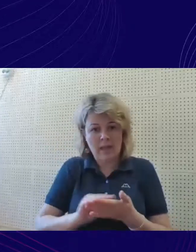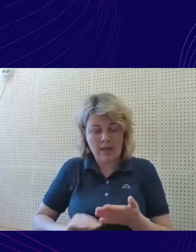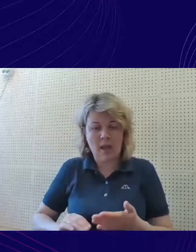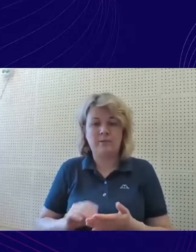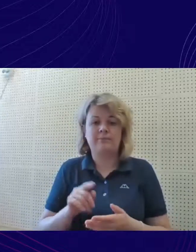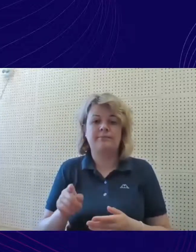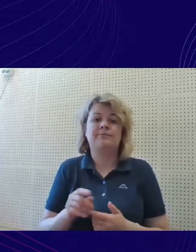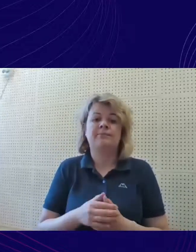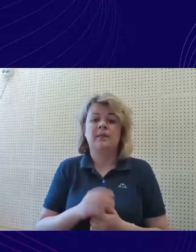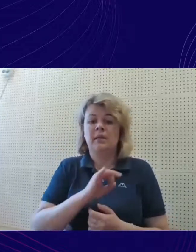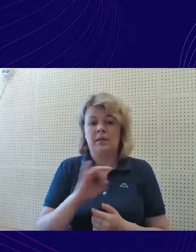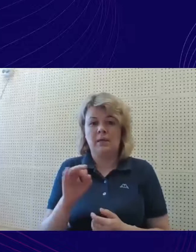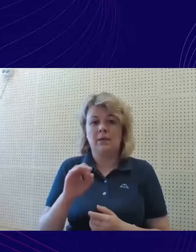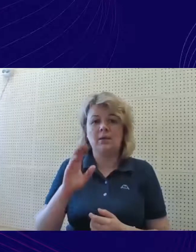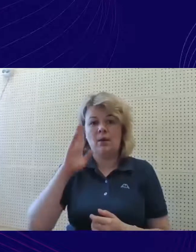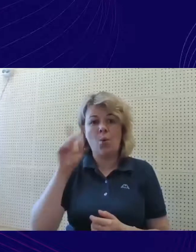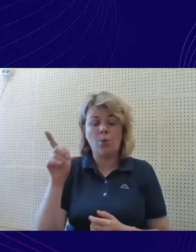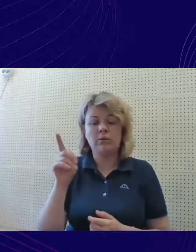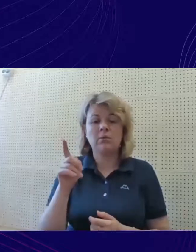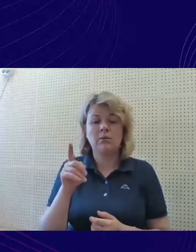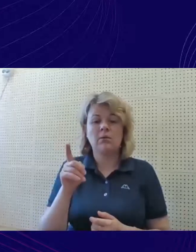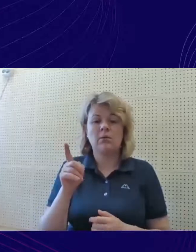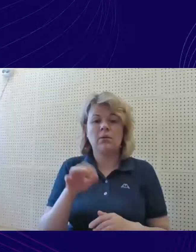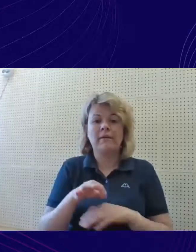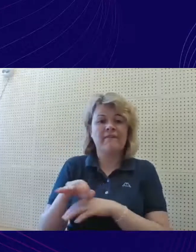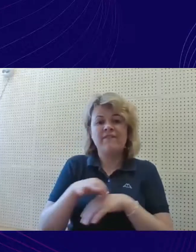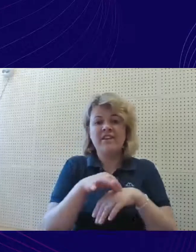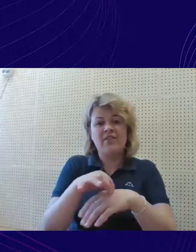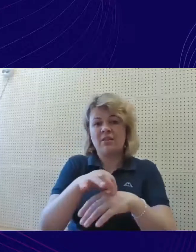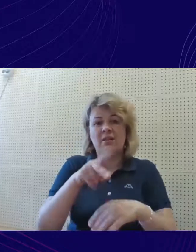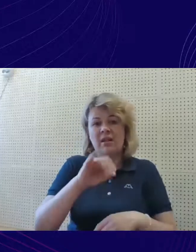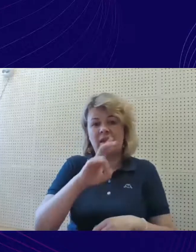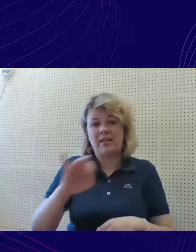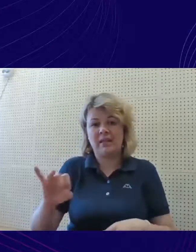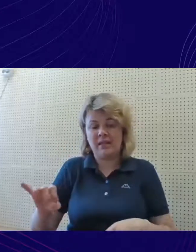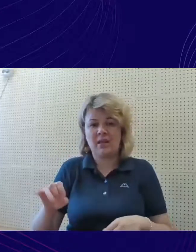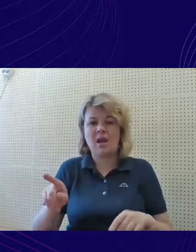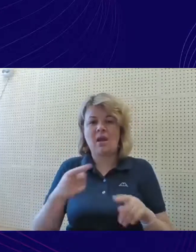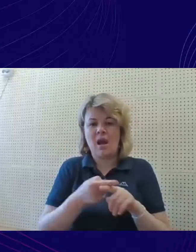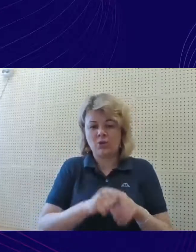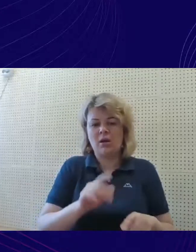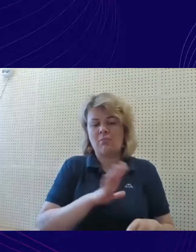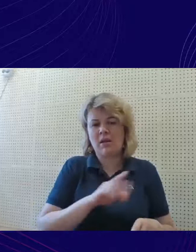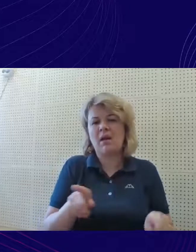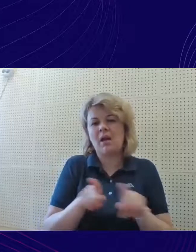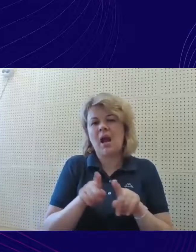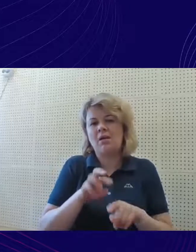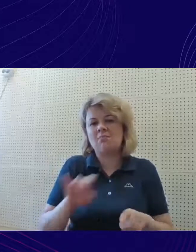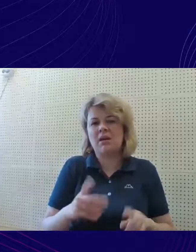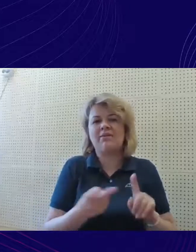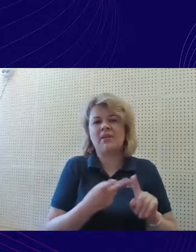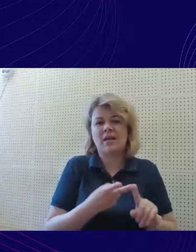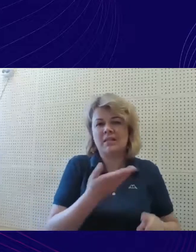он вывел линии, которые были как бы второстепенными,